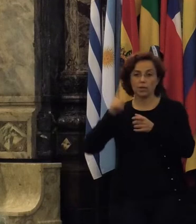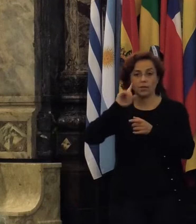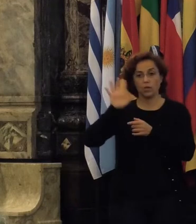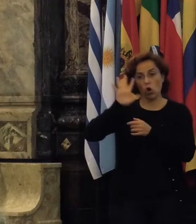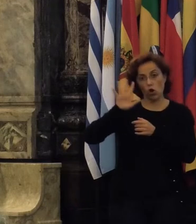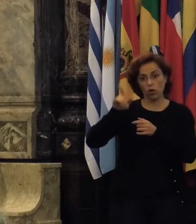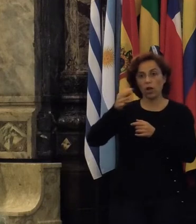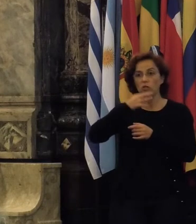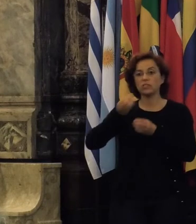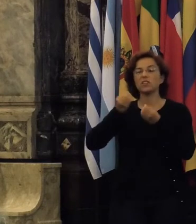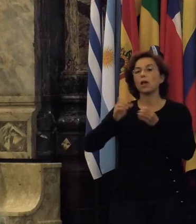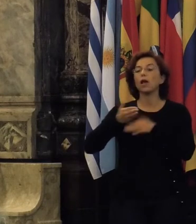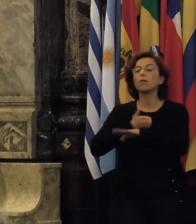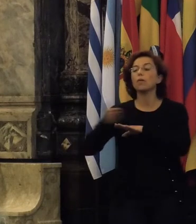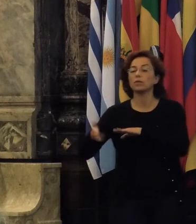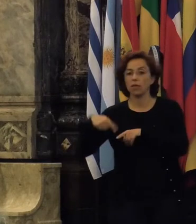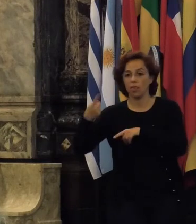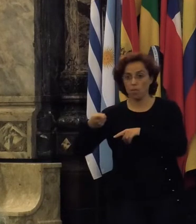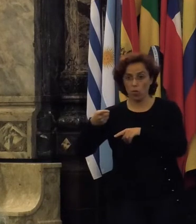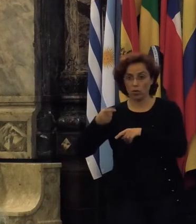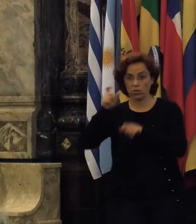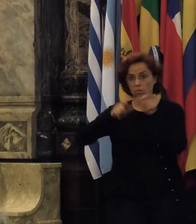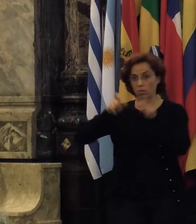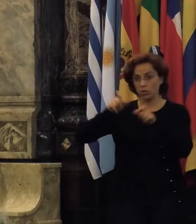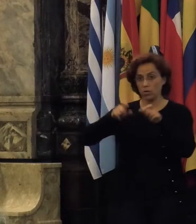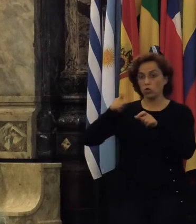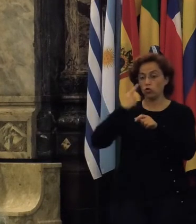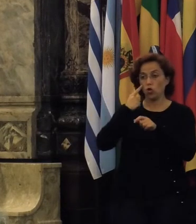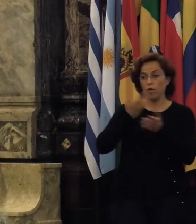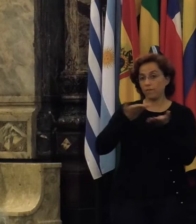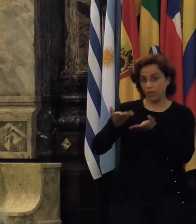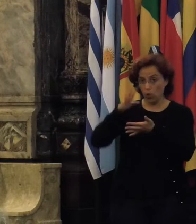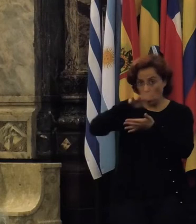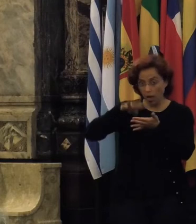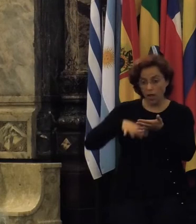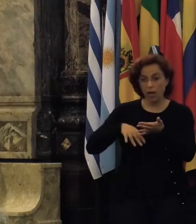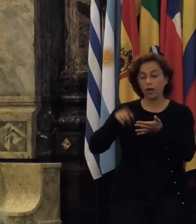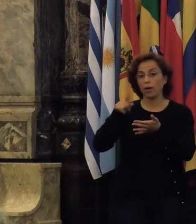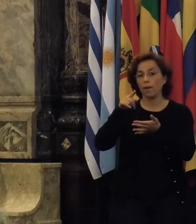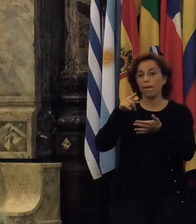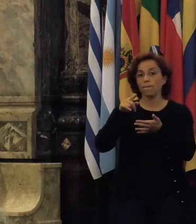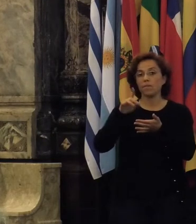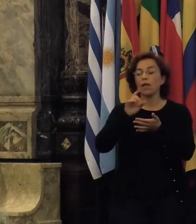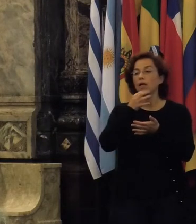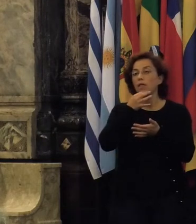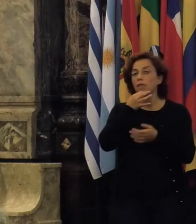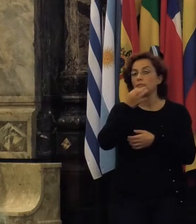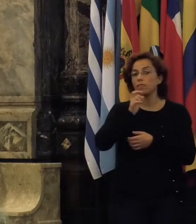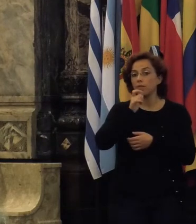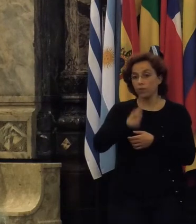del encandilamiento subjetivo. Los invito incluso a leer la